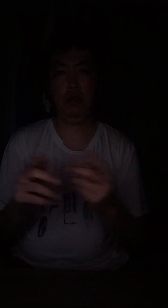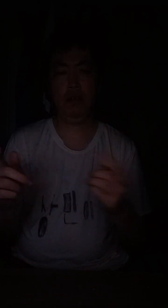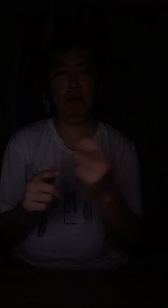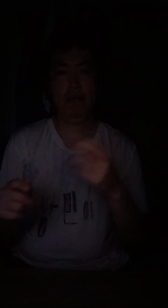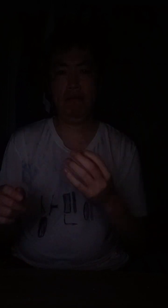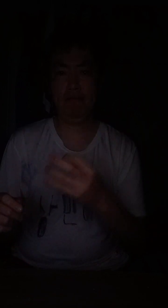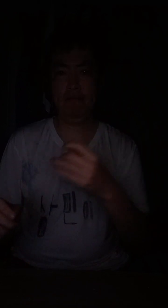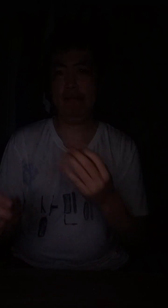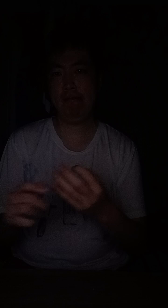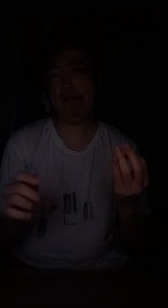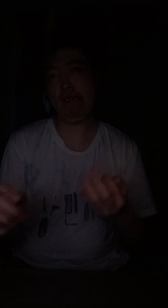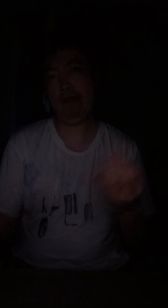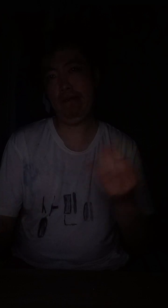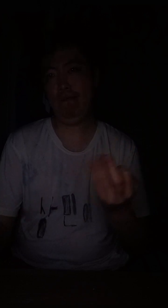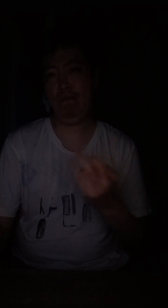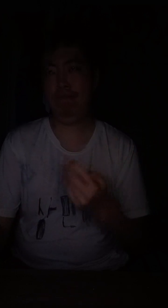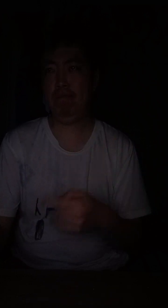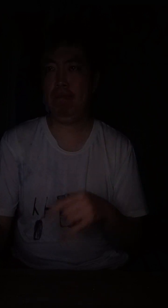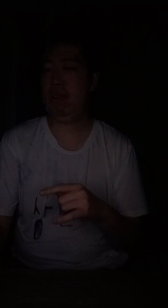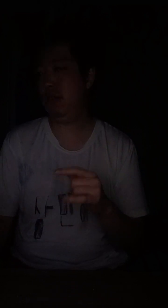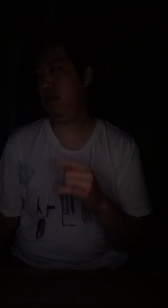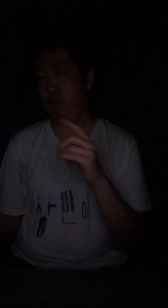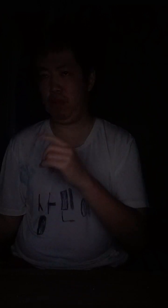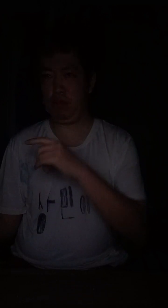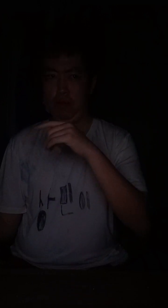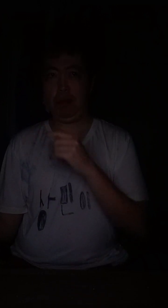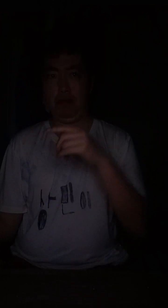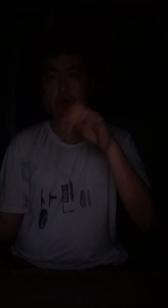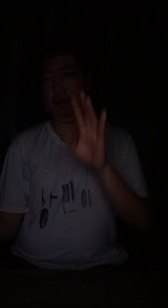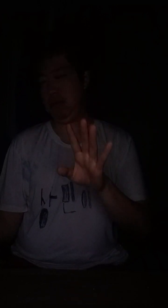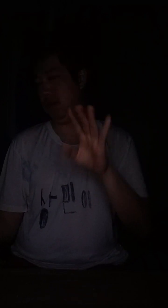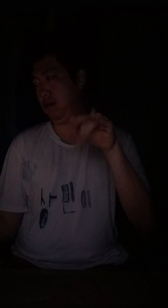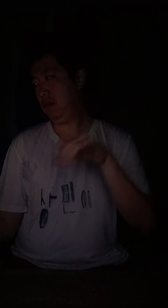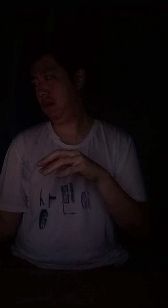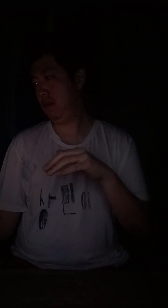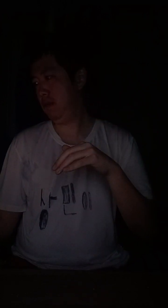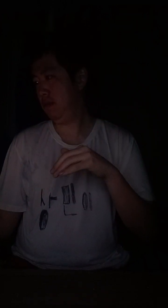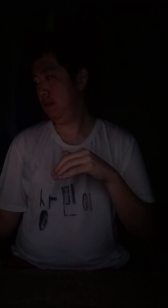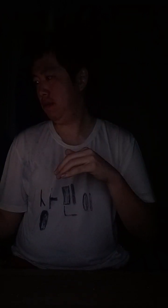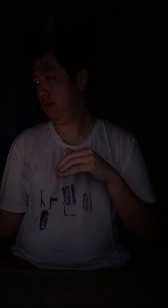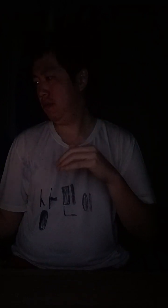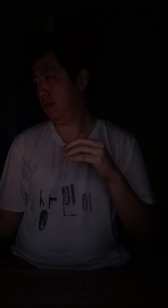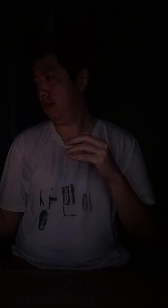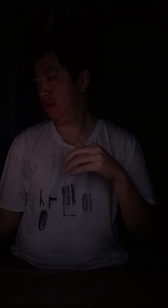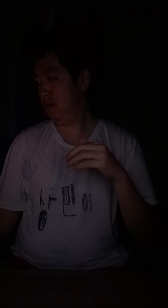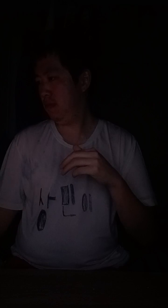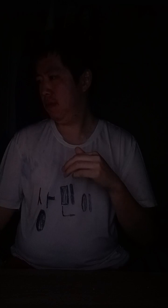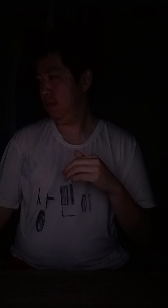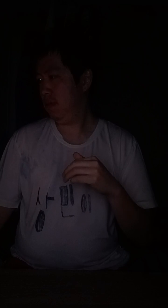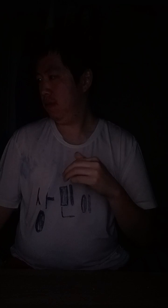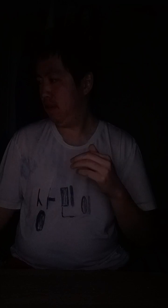폐기 지시는 이행되지 않았고 체포 명단은 지난 9일 검찰의 방첩사 압수수색 과정에서 확보된 걸로